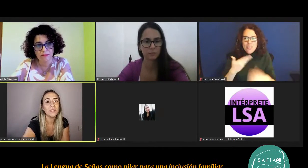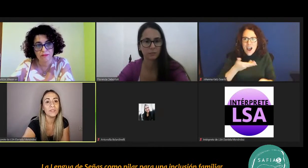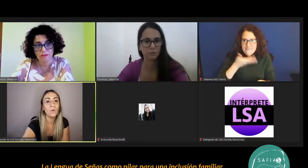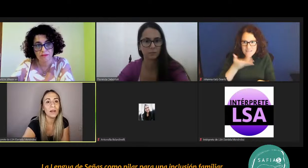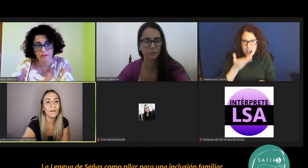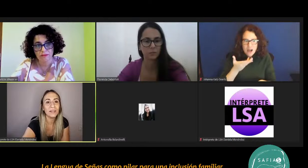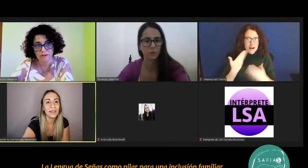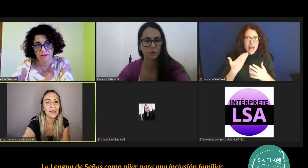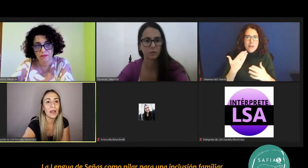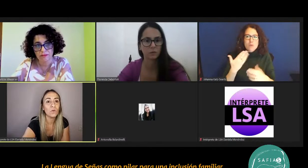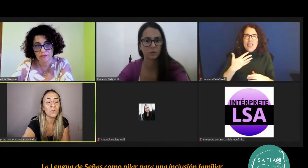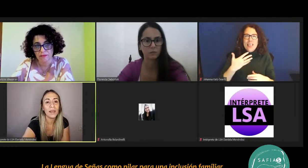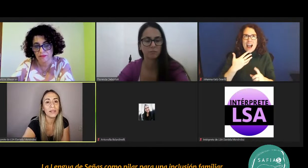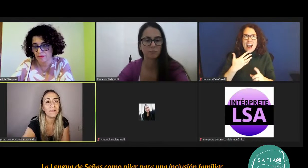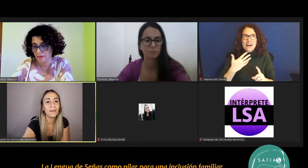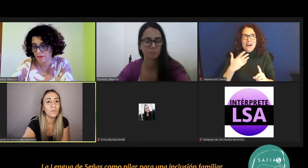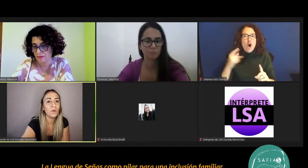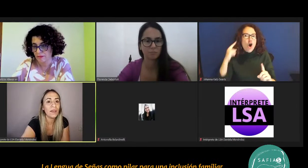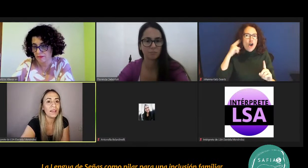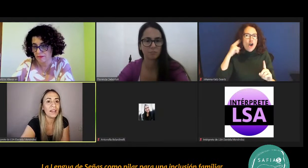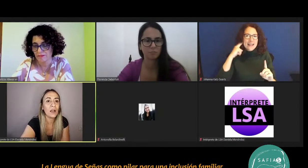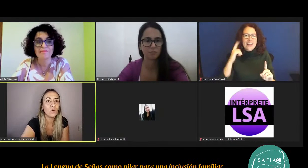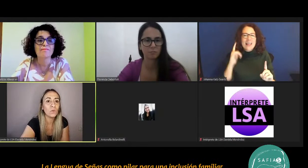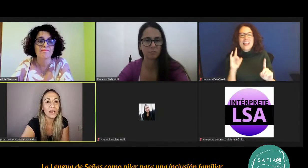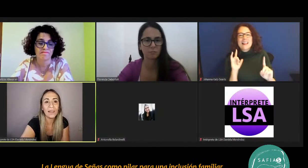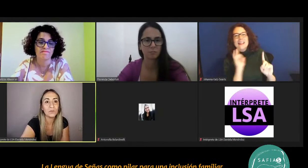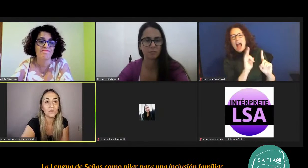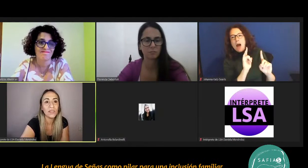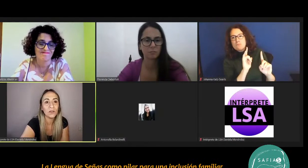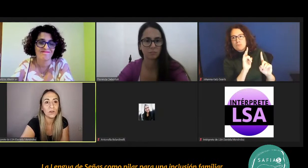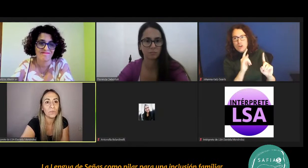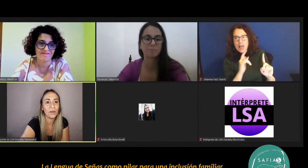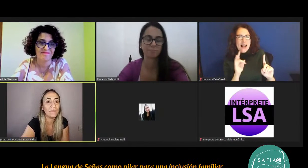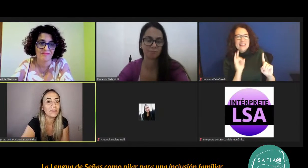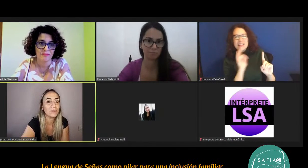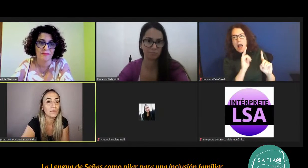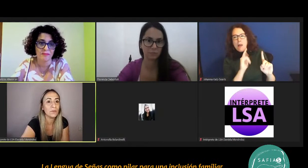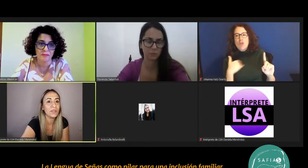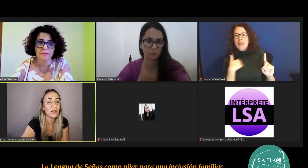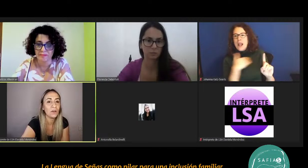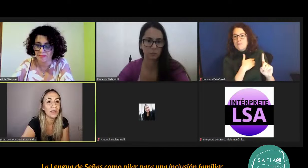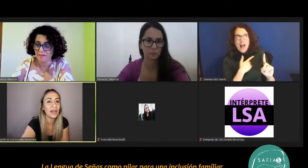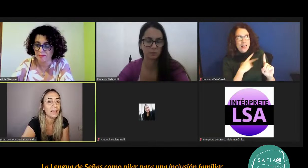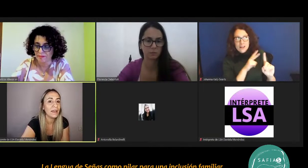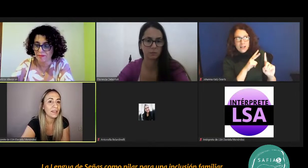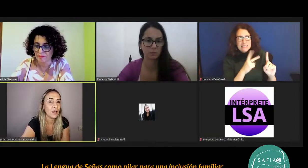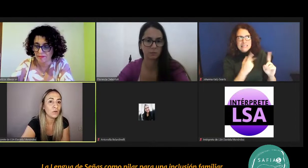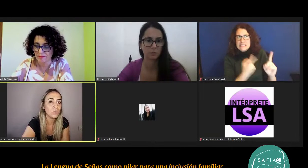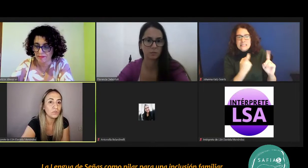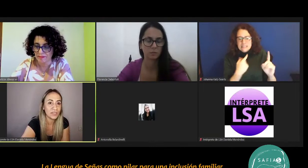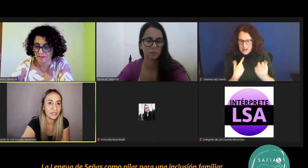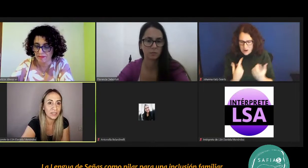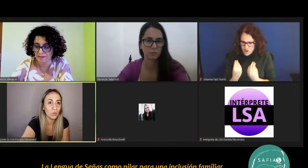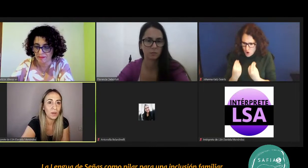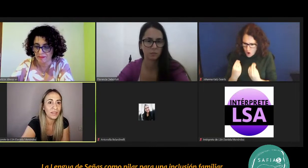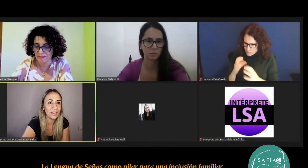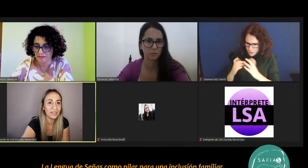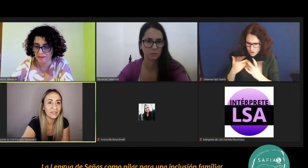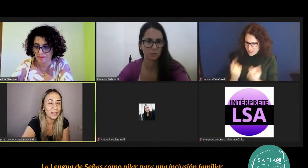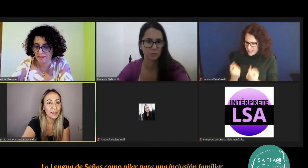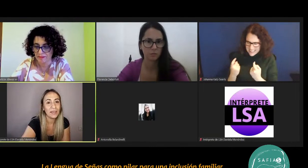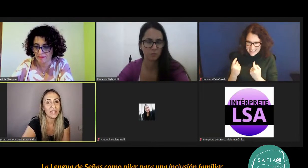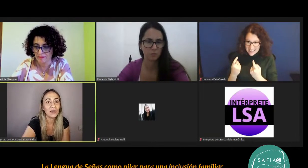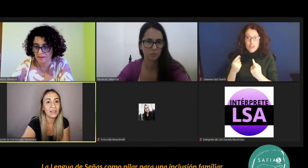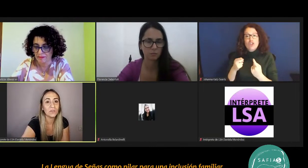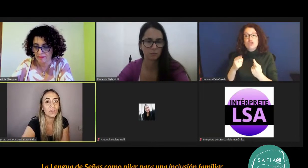en un principio buscaban la cura, estaban en busca de la cura de sus hijos para ver si podían lograr que escuche, ¿sí? Los